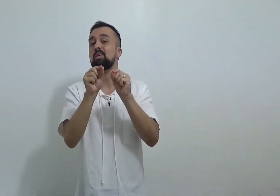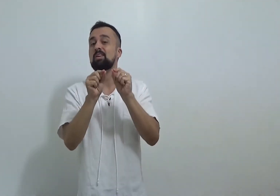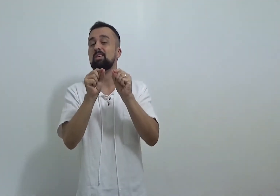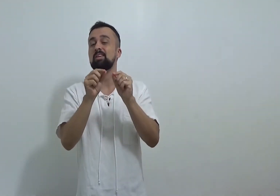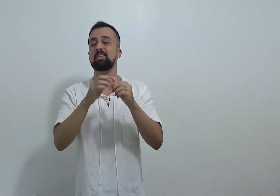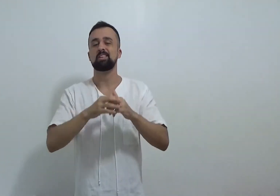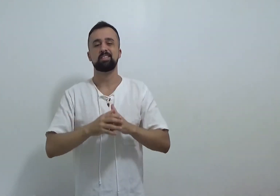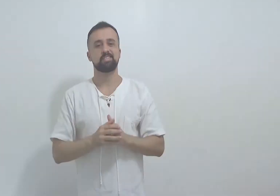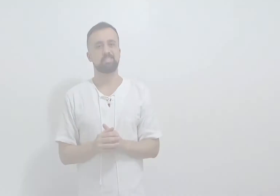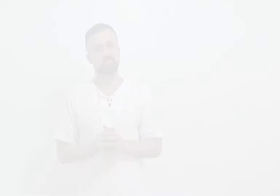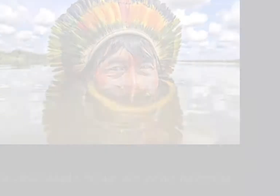será